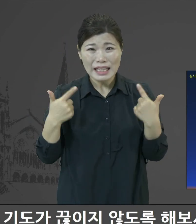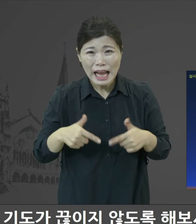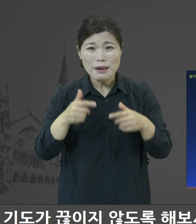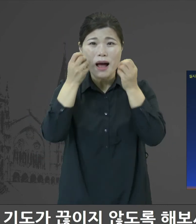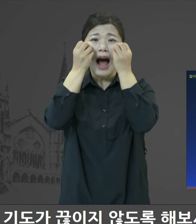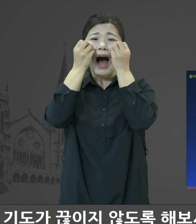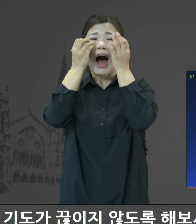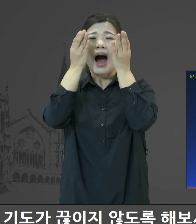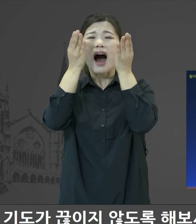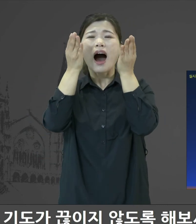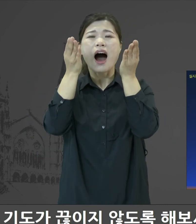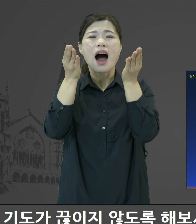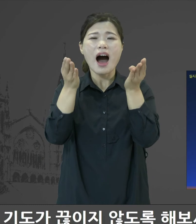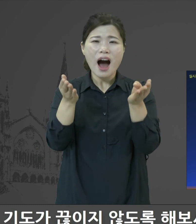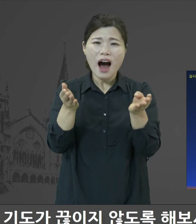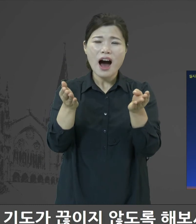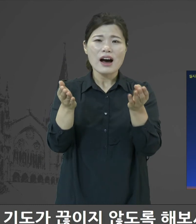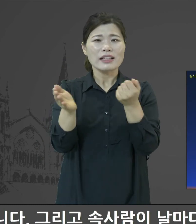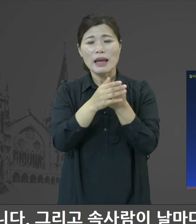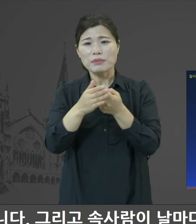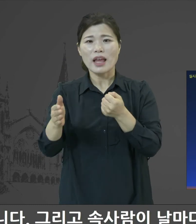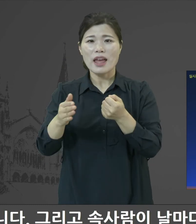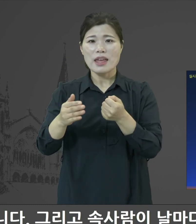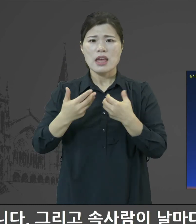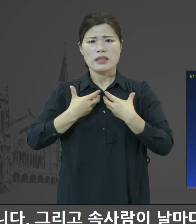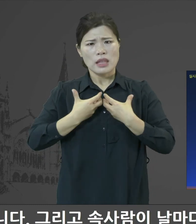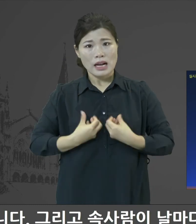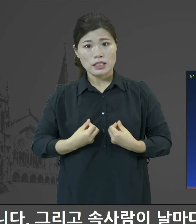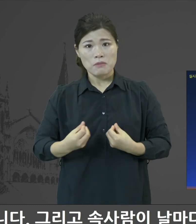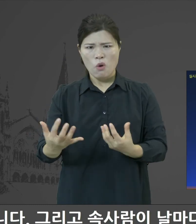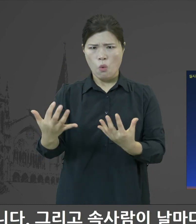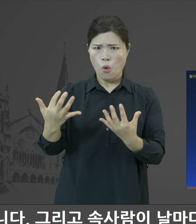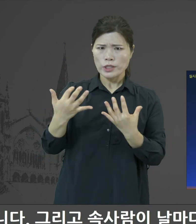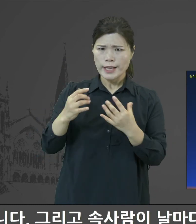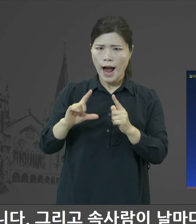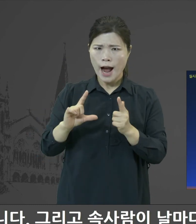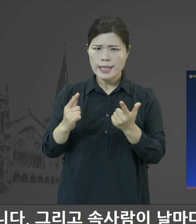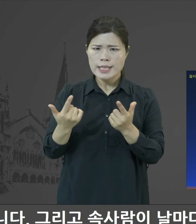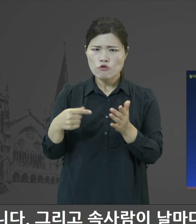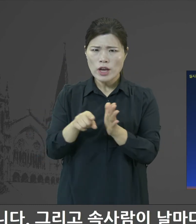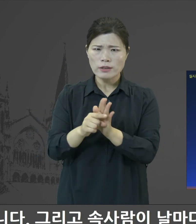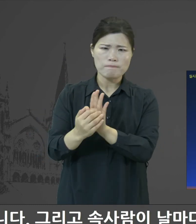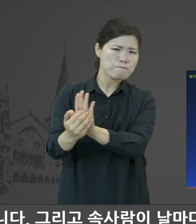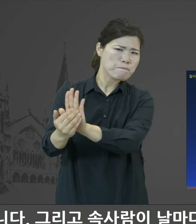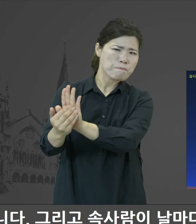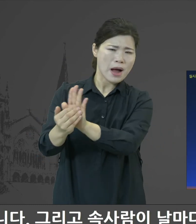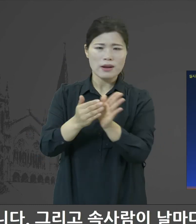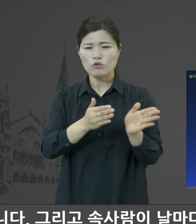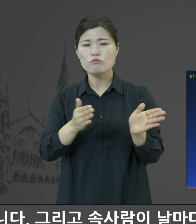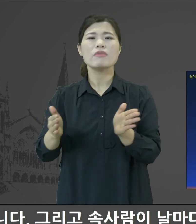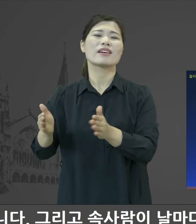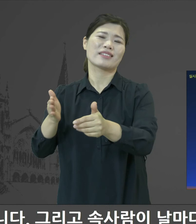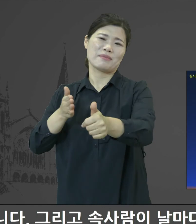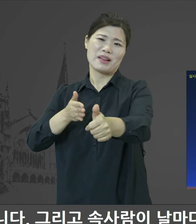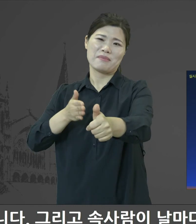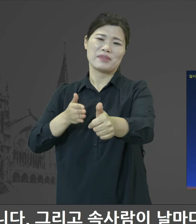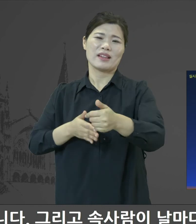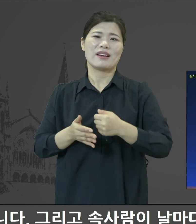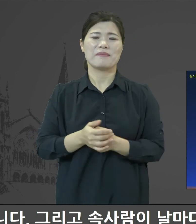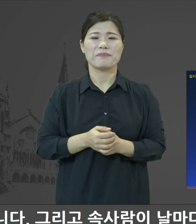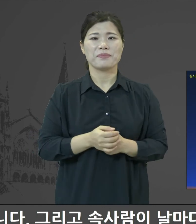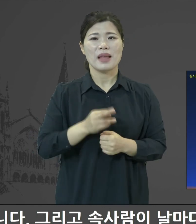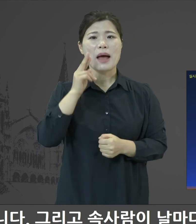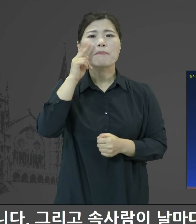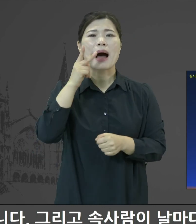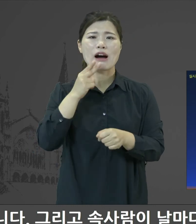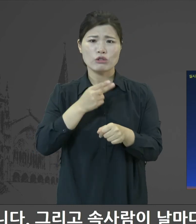낙심이 내 안에 다시는 다가오지 않도록 방비하시고 준비하는 성도들이 되어야 됩니다. 바울은